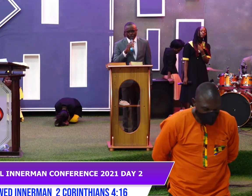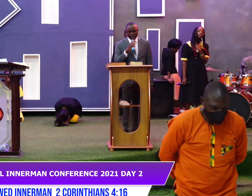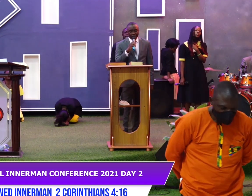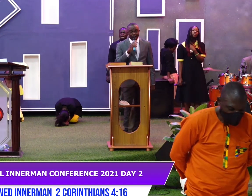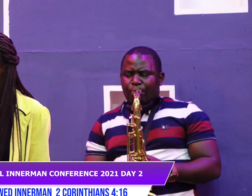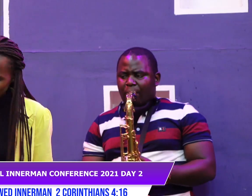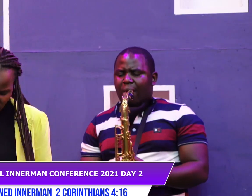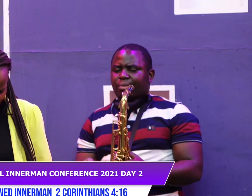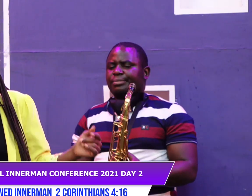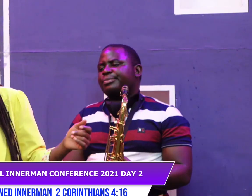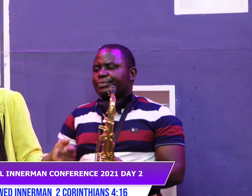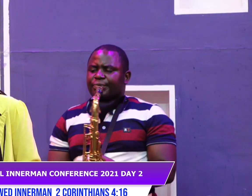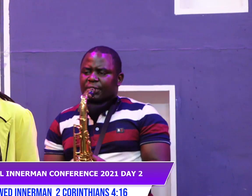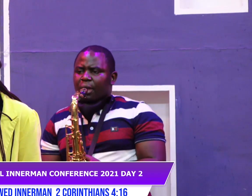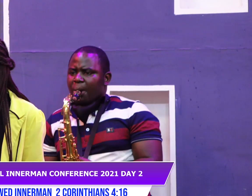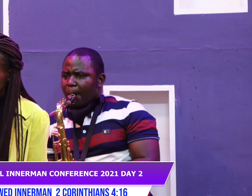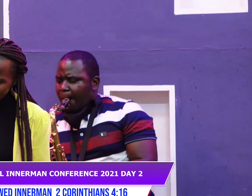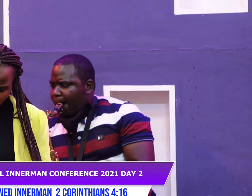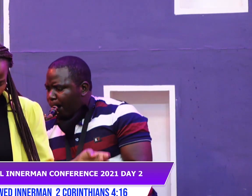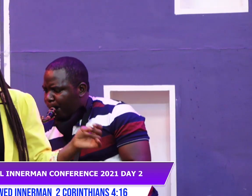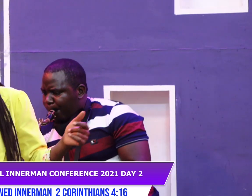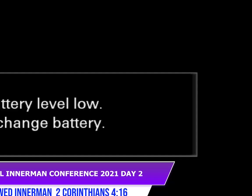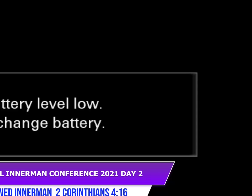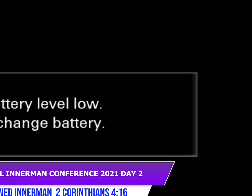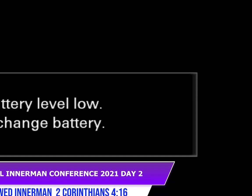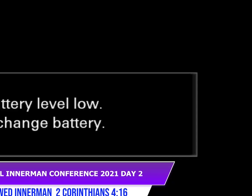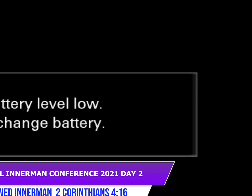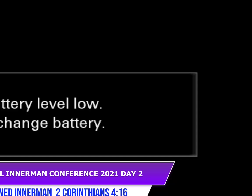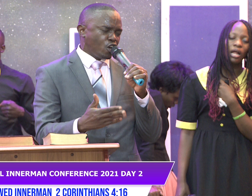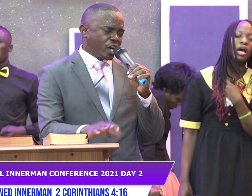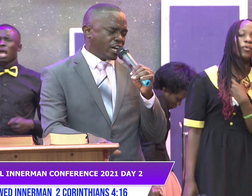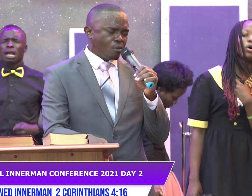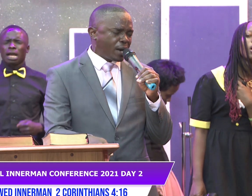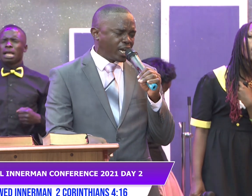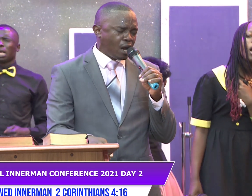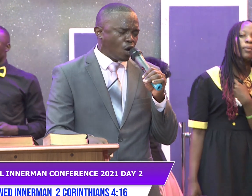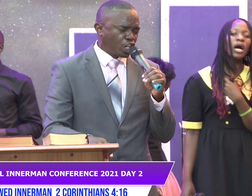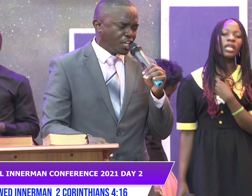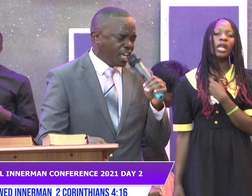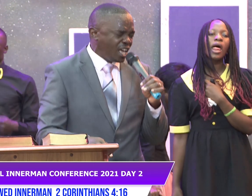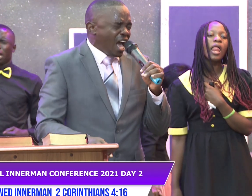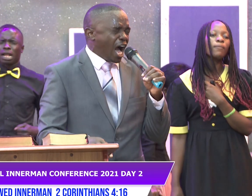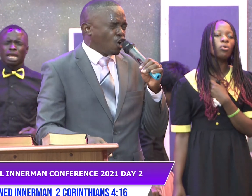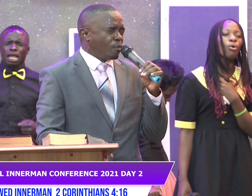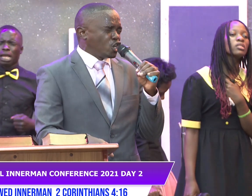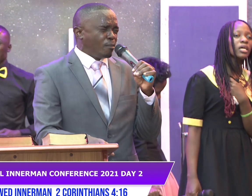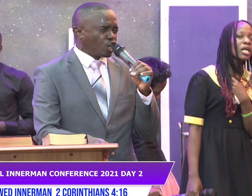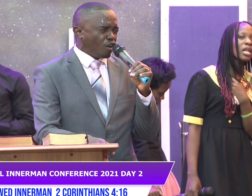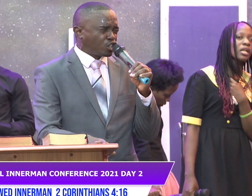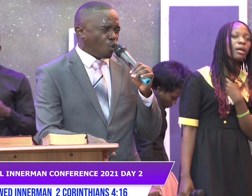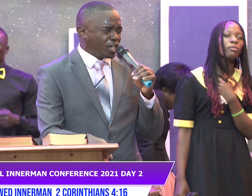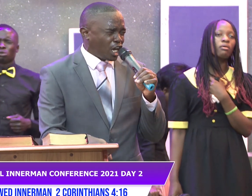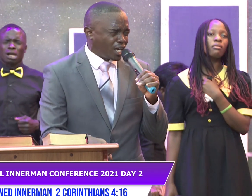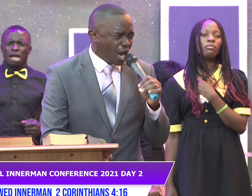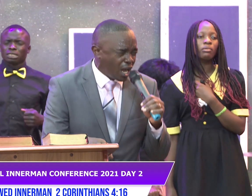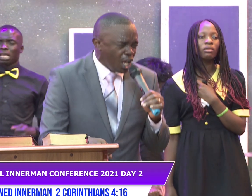ayinza ebintu byonna sisobola kweyongerayo mu magenda wotali sisobola kweyongerayo mu magenda wotali ayo omwoyo